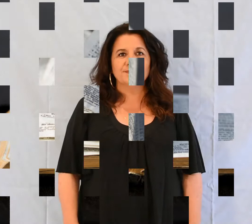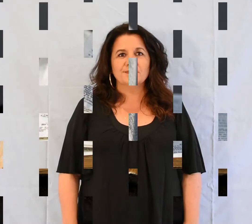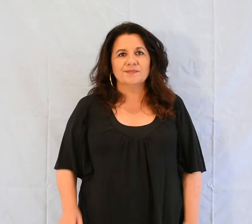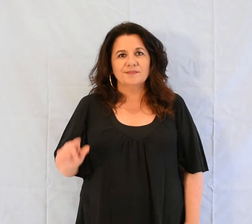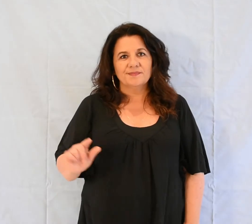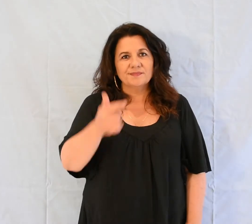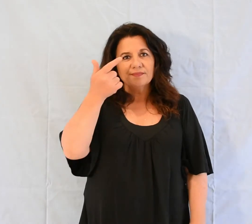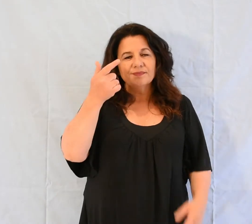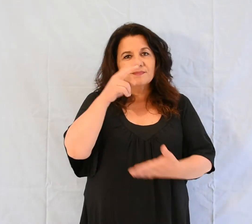Deuxième lecture.